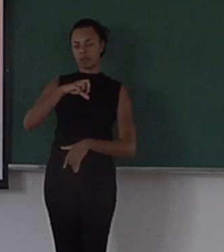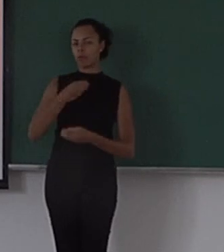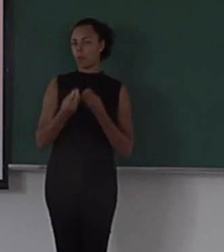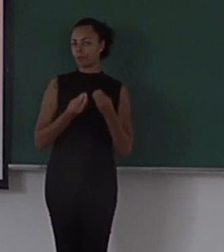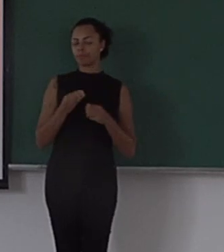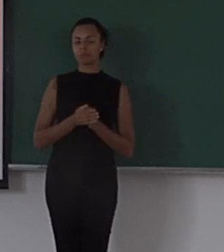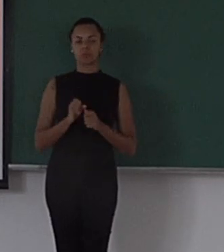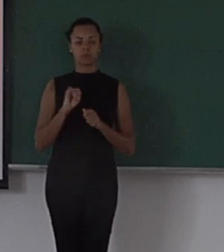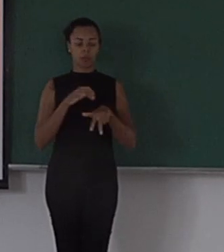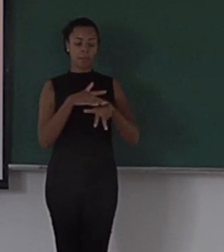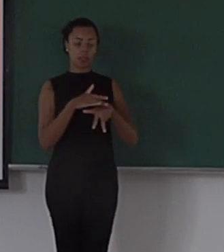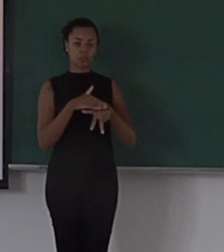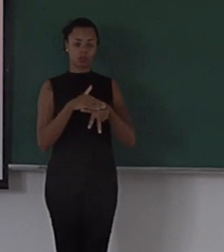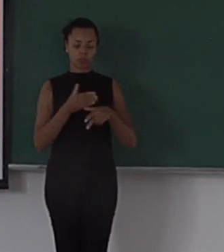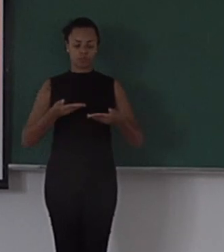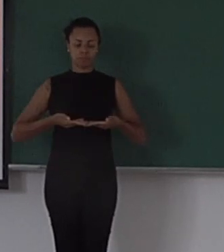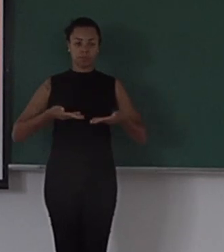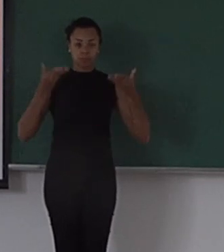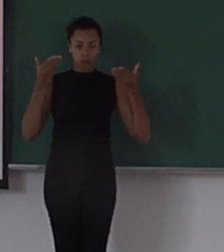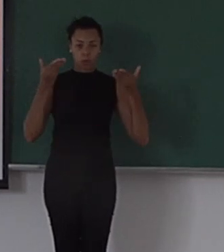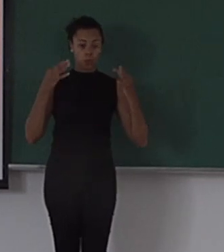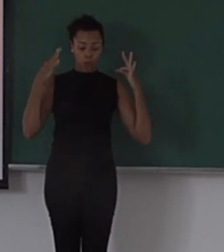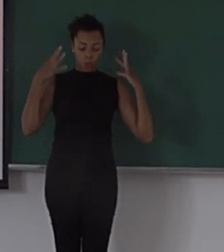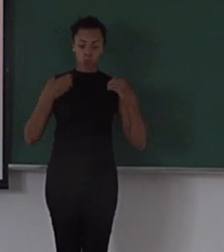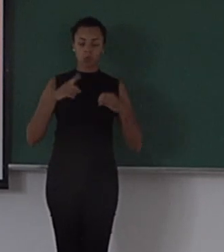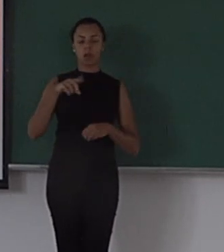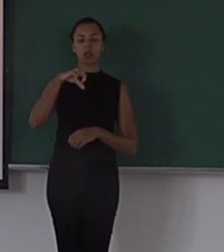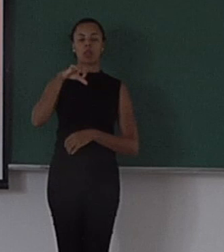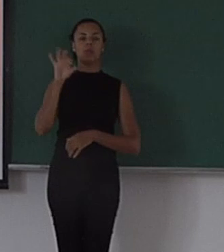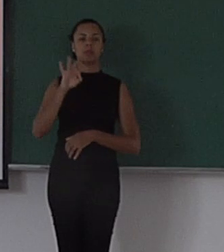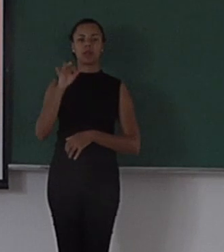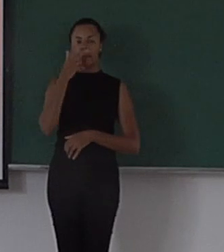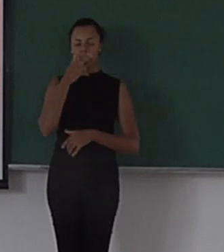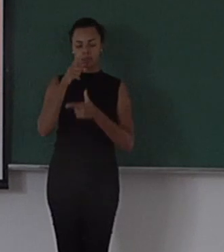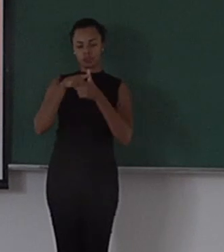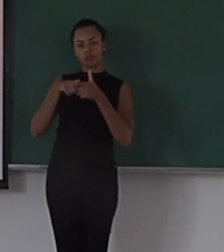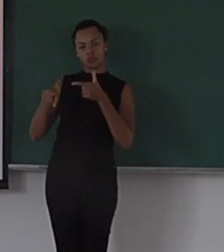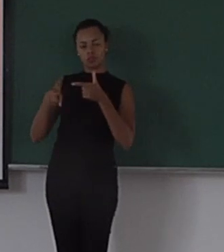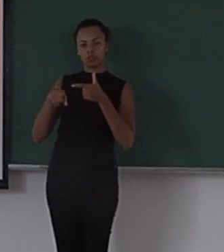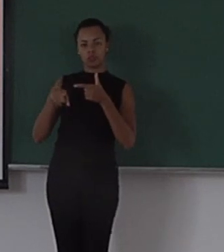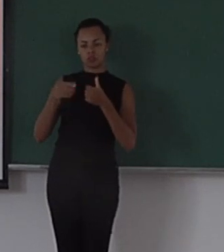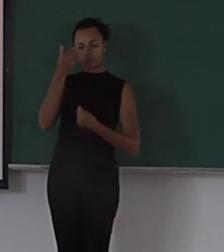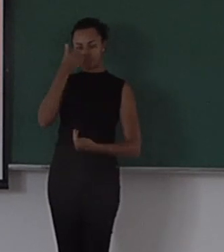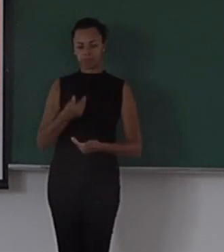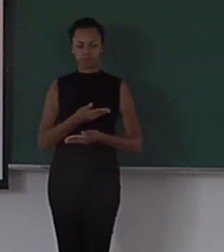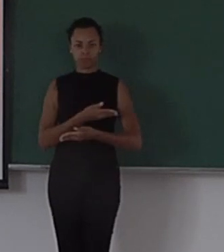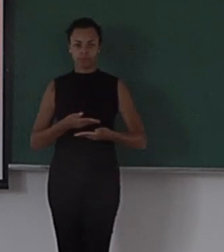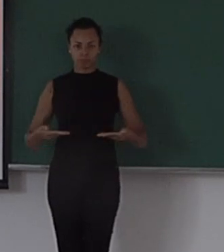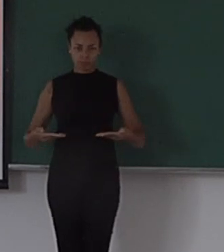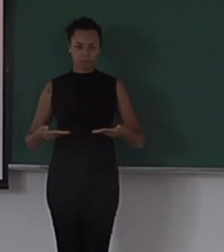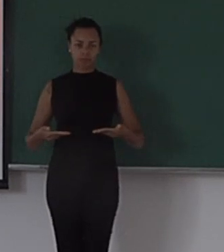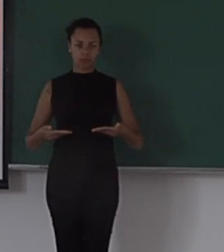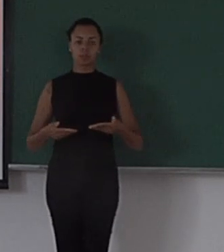queimou o membro superior todo, a gente considera como 9%. A gente divide os segmentos do organismo